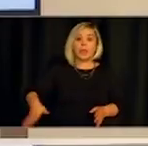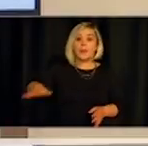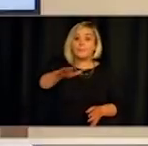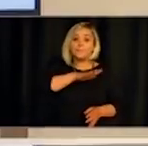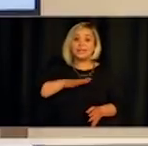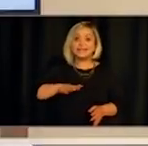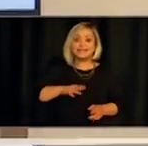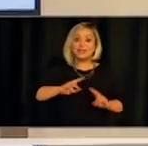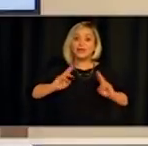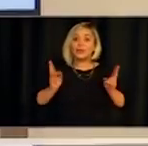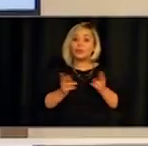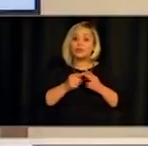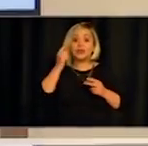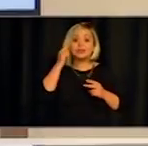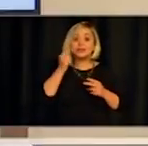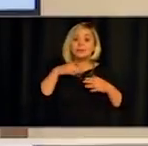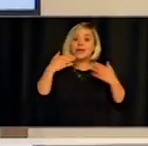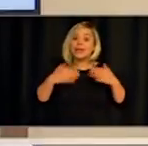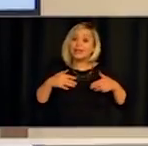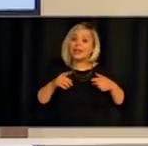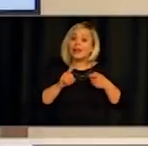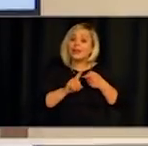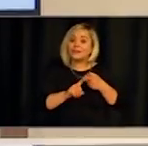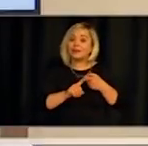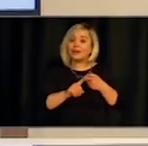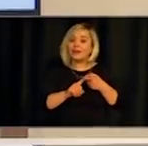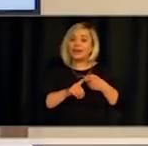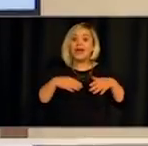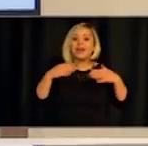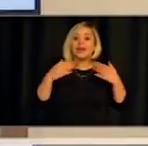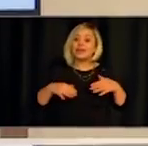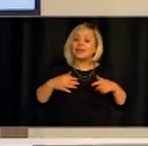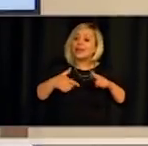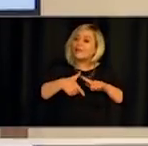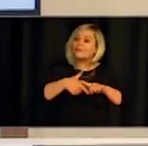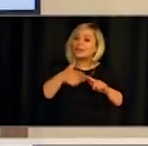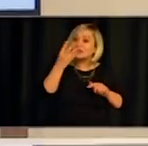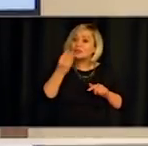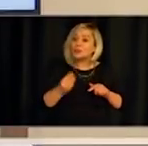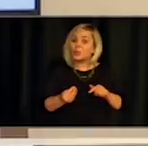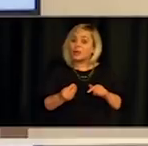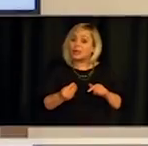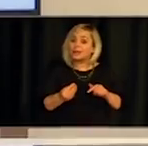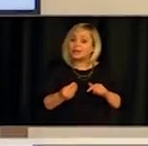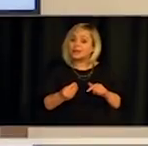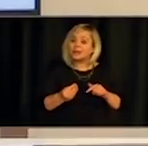Biz Dünya İşitme Engelliler ve Engelliler Federasyonu olarak